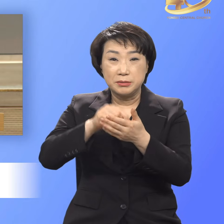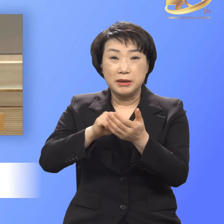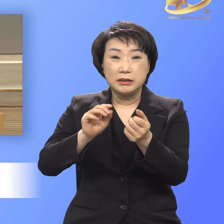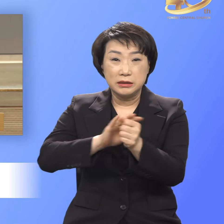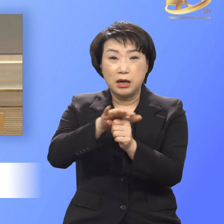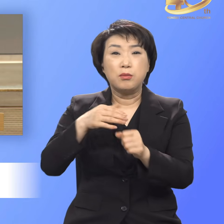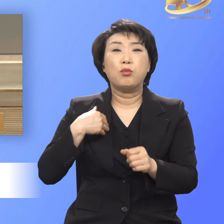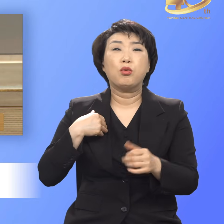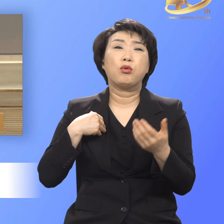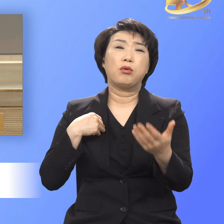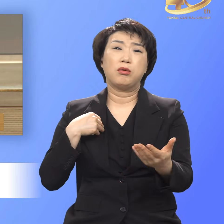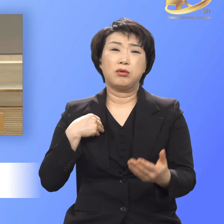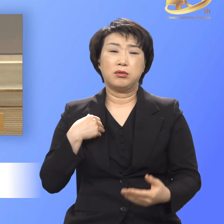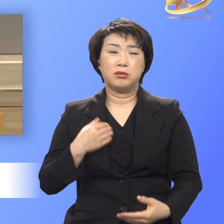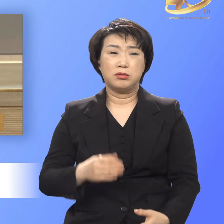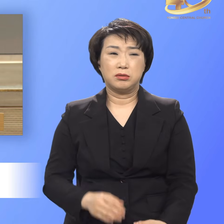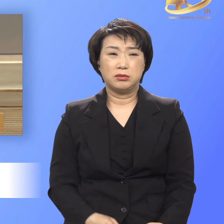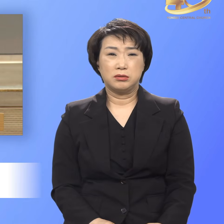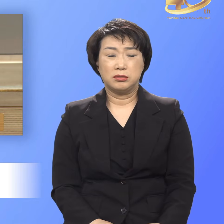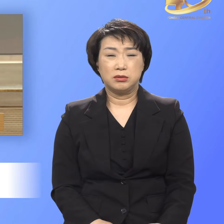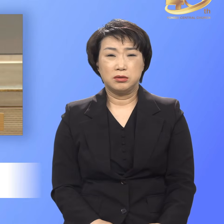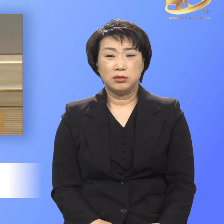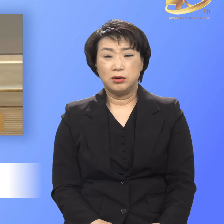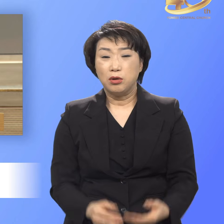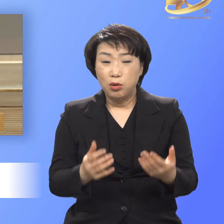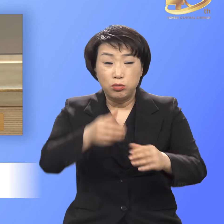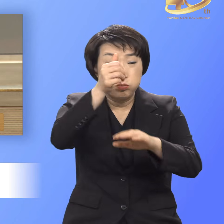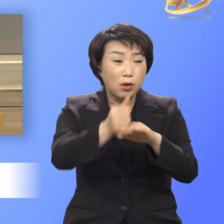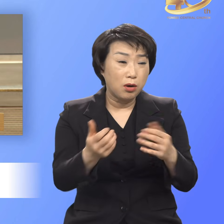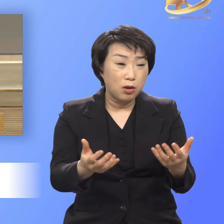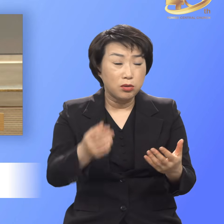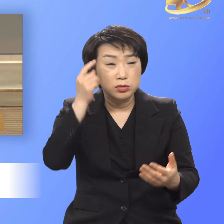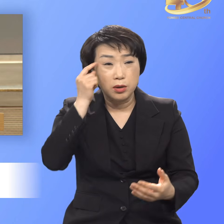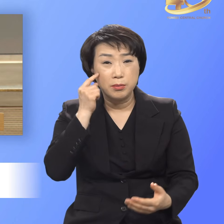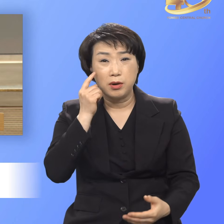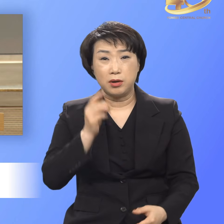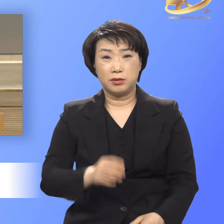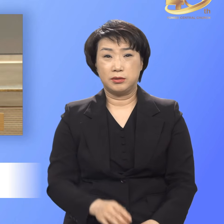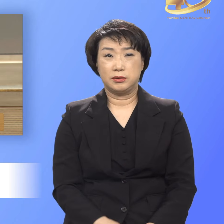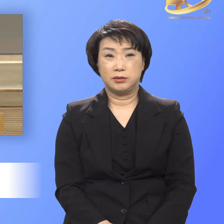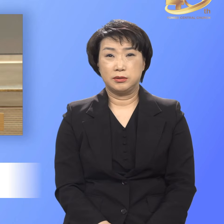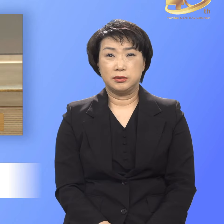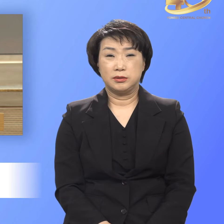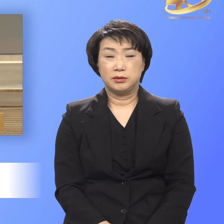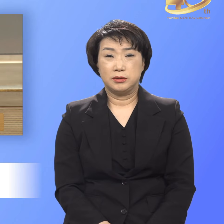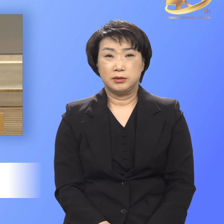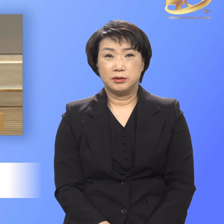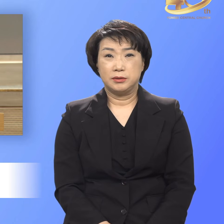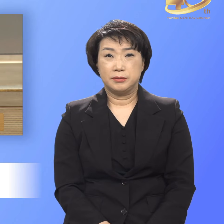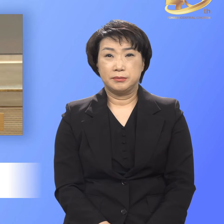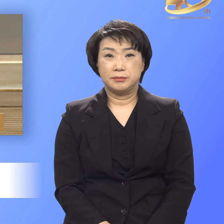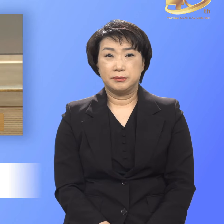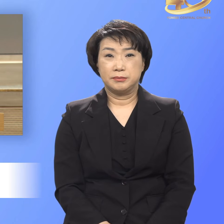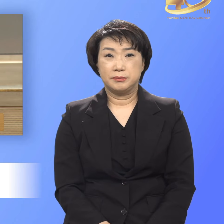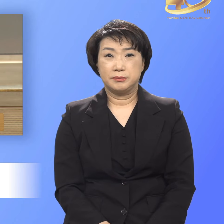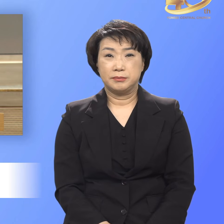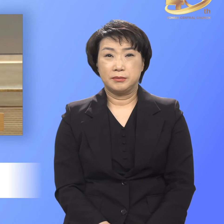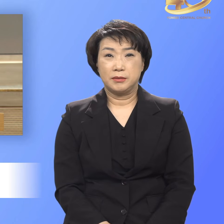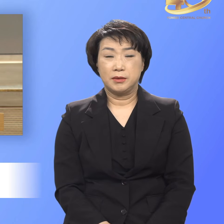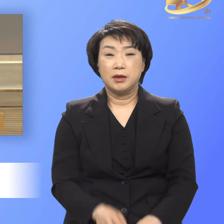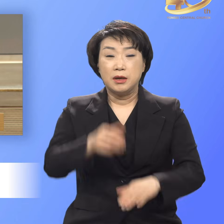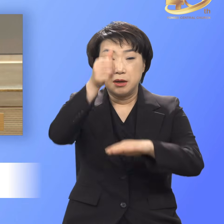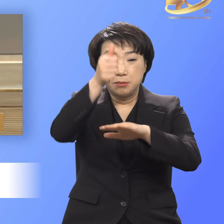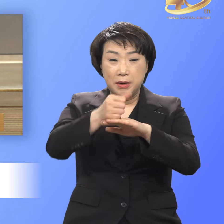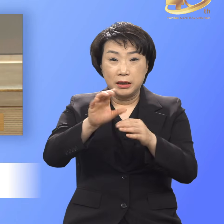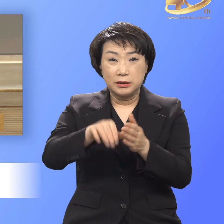사랑을 모른다. 그럼 어떻게 되겠는가? 생각해 보세요. 예,